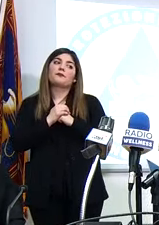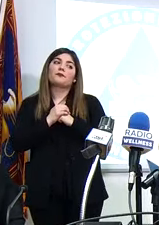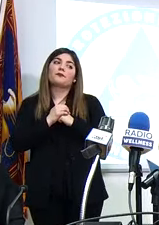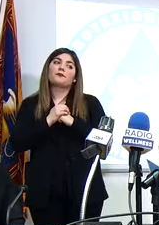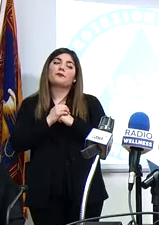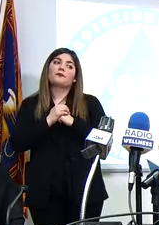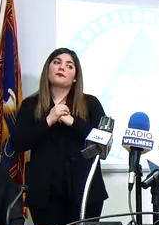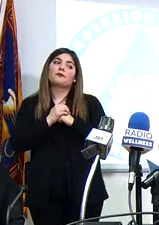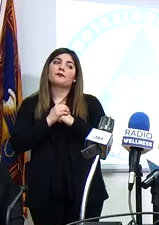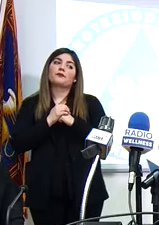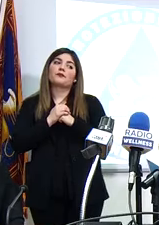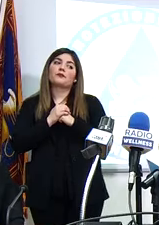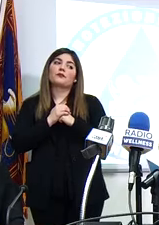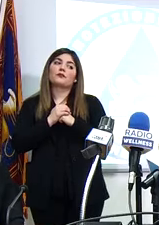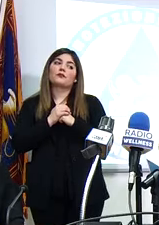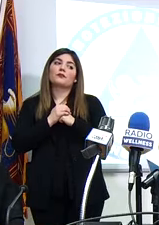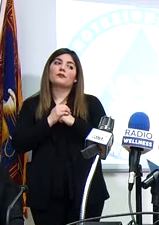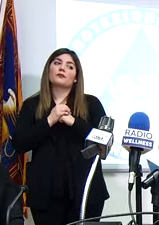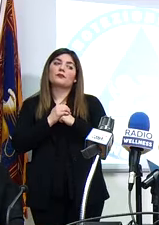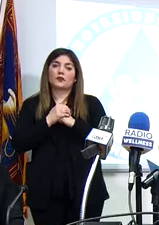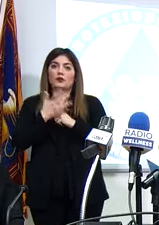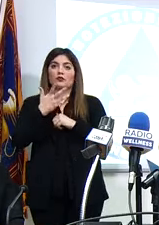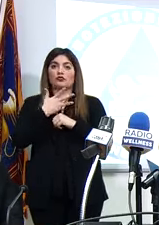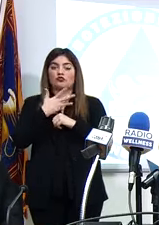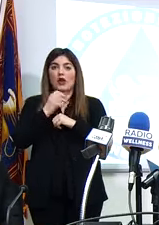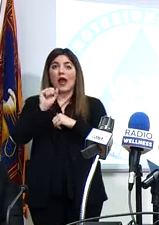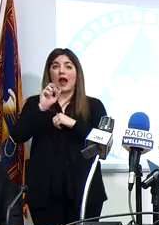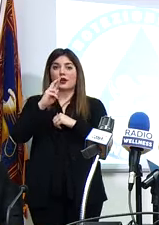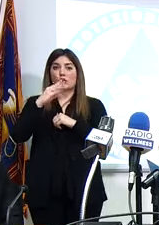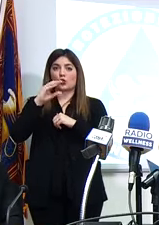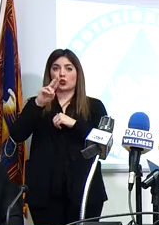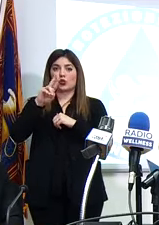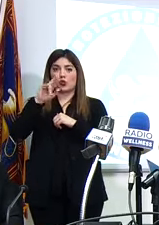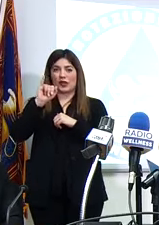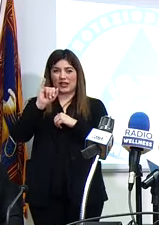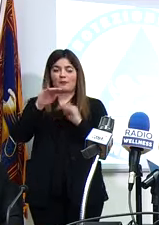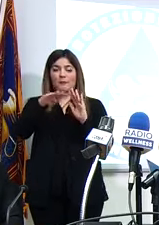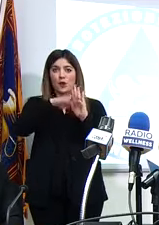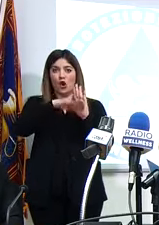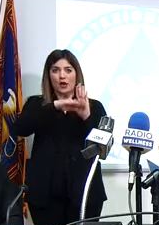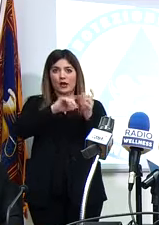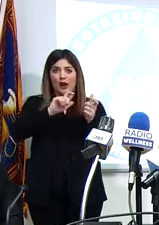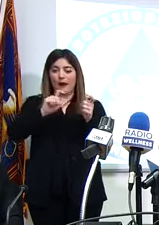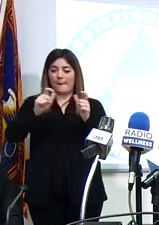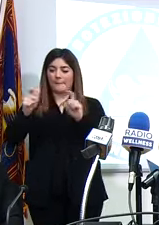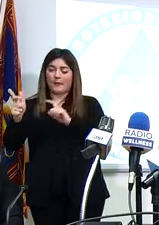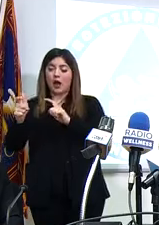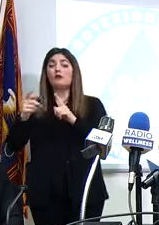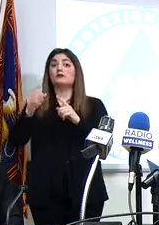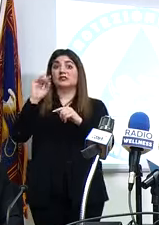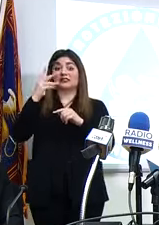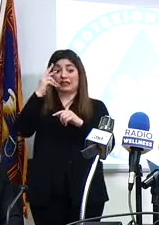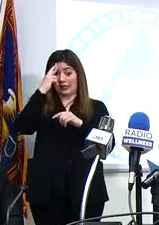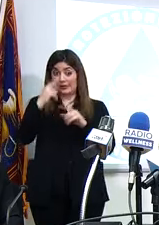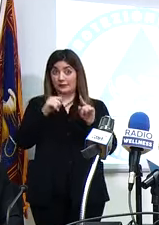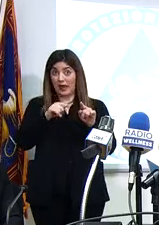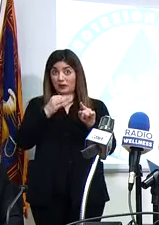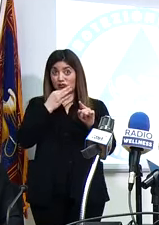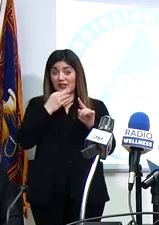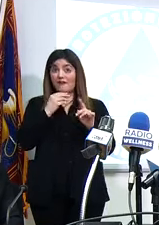secondo il cronoprogramma indicato da Arcuri, per rispettarlo, cioè per arrivare entro settembre alla